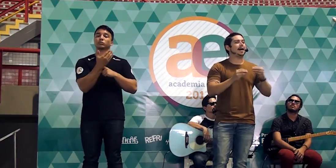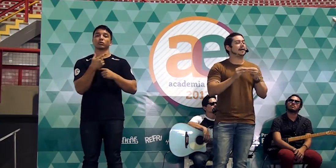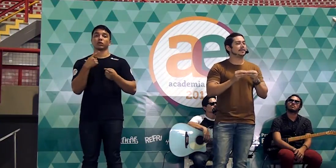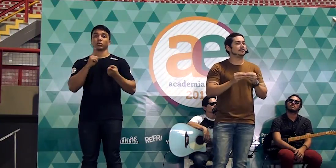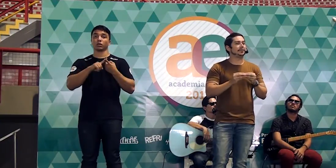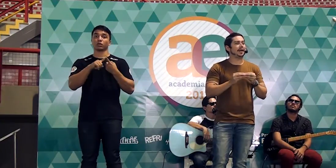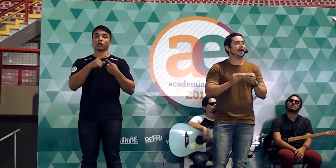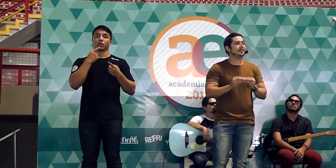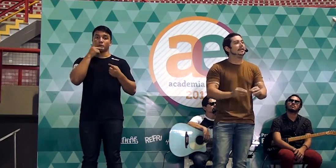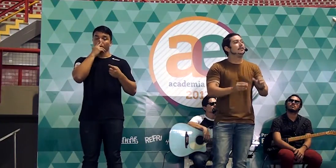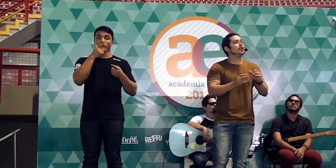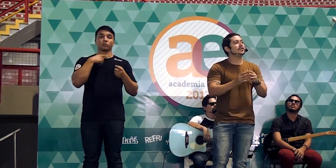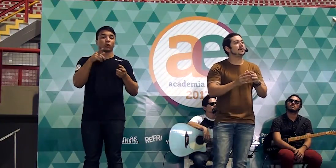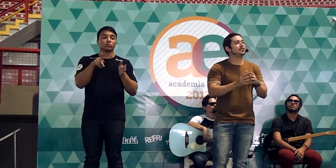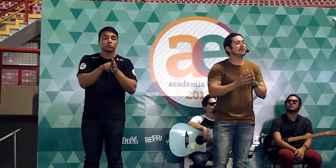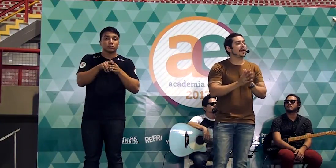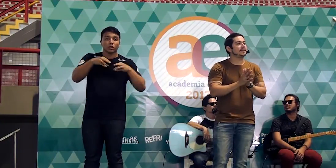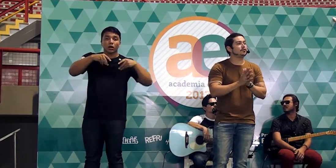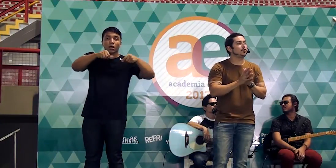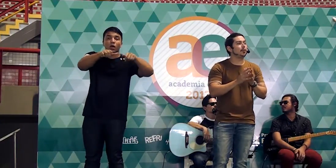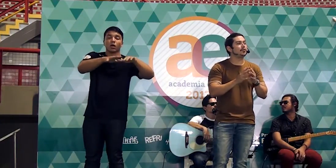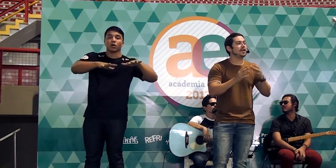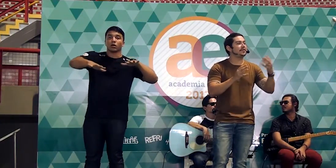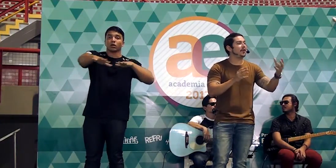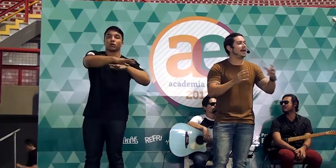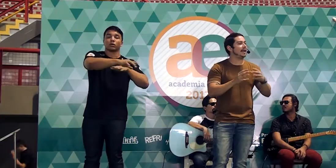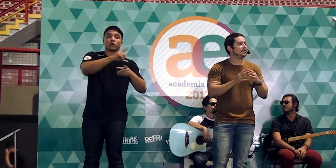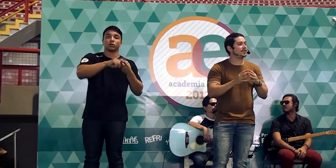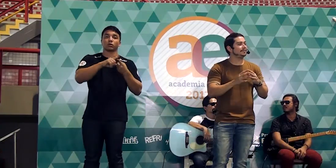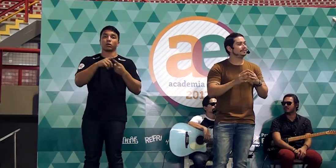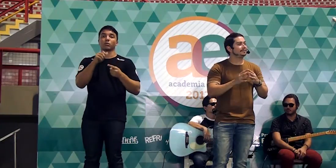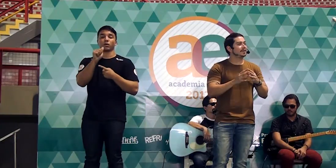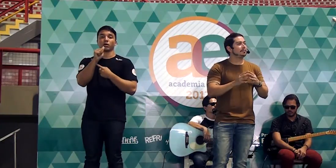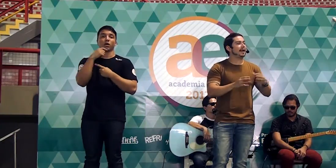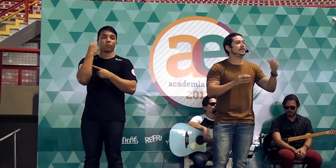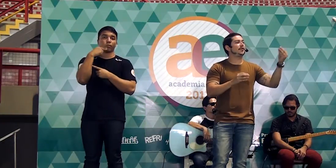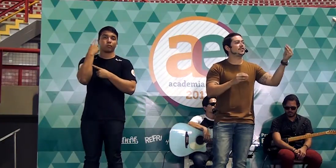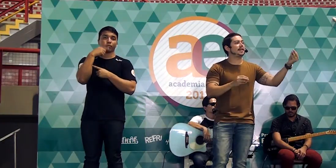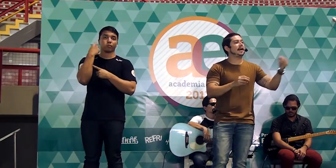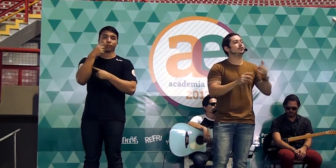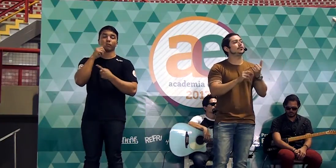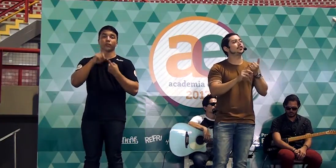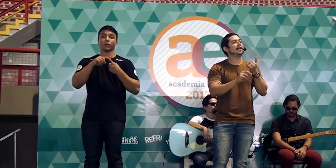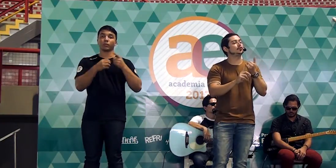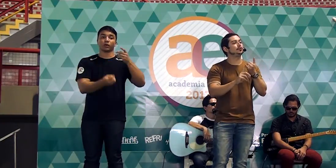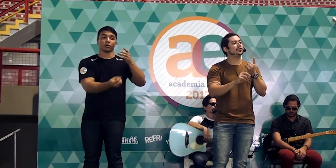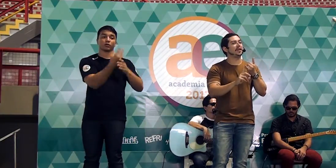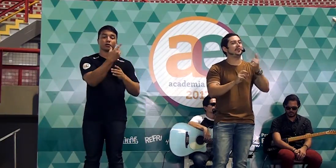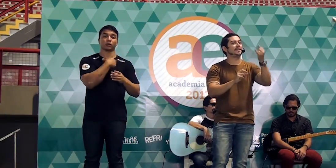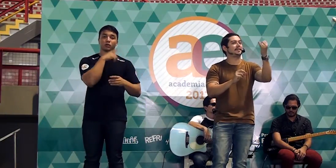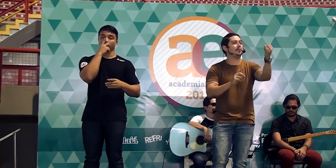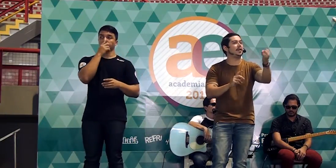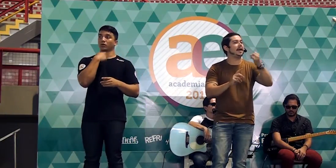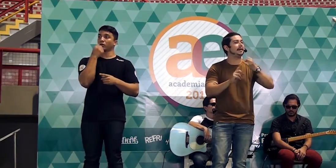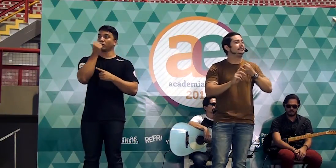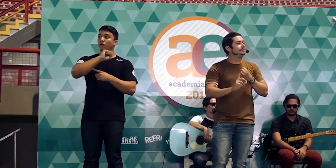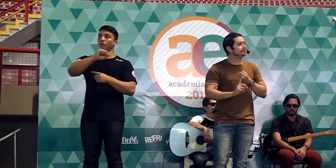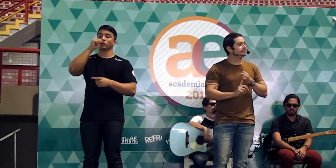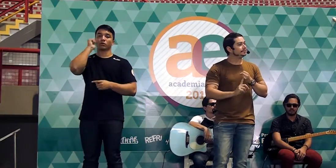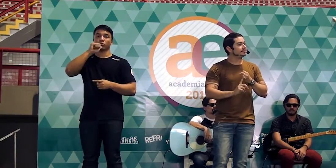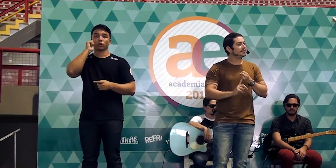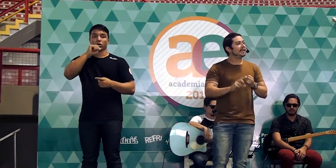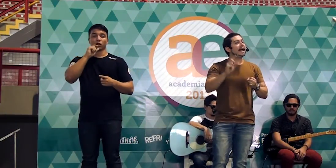a demarcação de terras. Nós tivemos uma invasão de grupo de advogados para que fosse criado um Estatuto de Defesa da